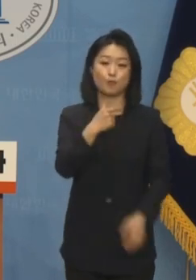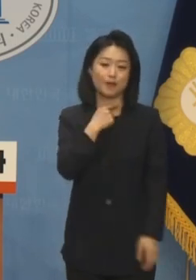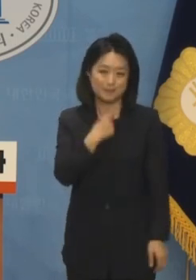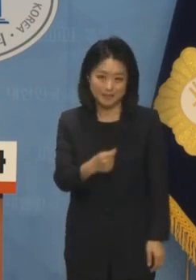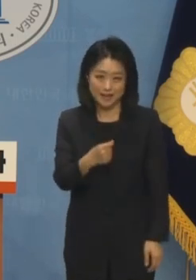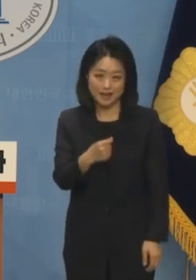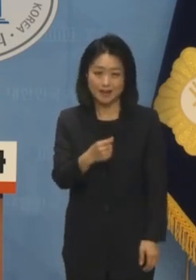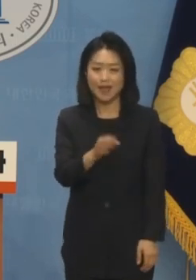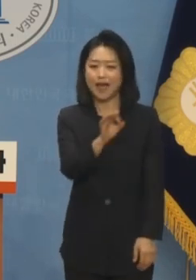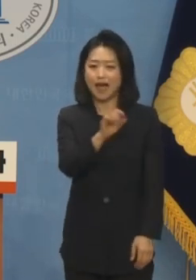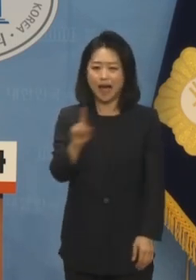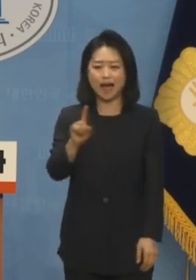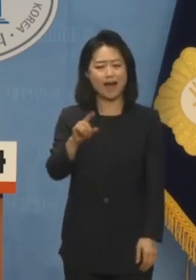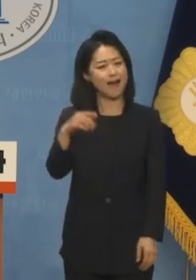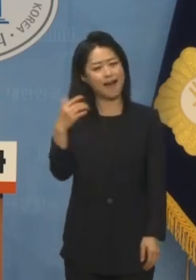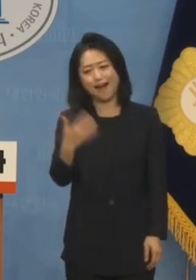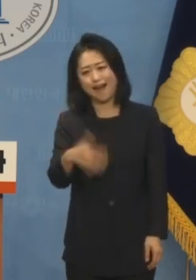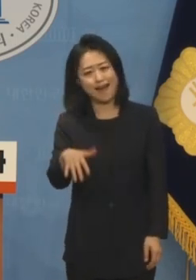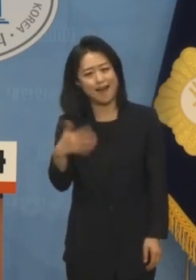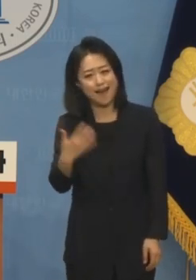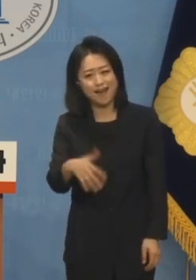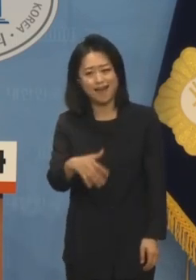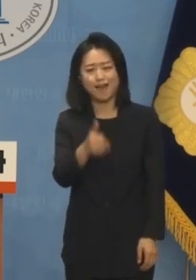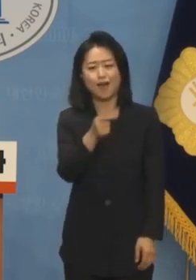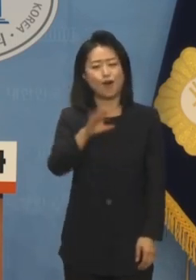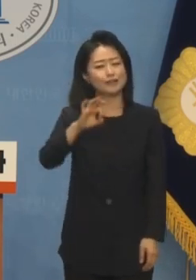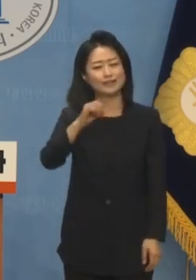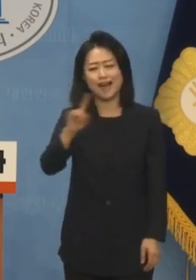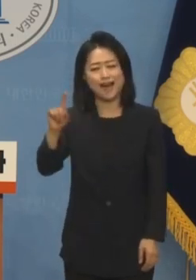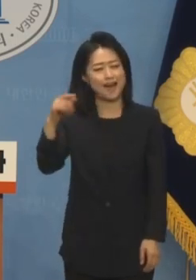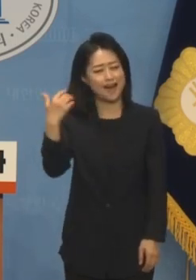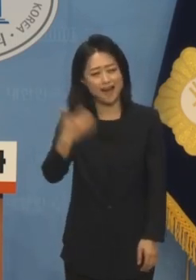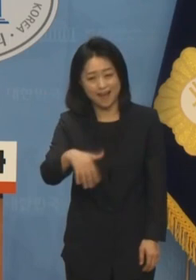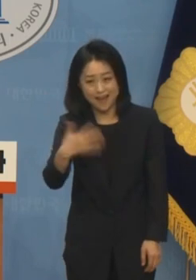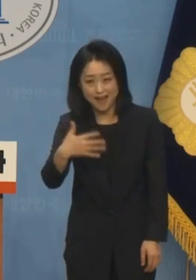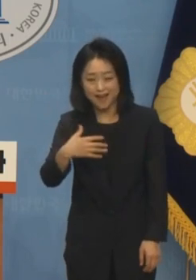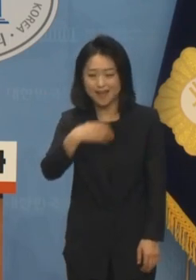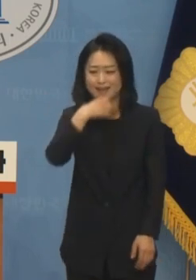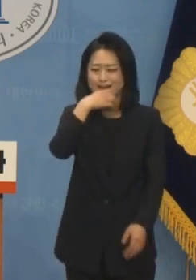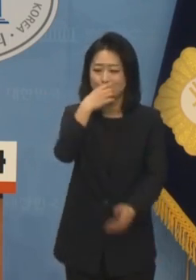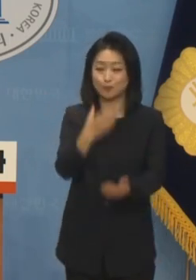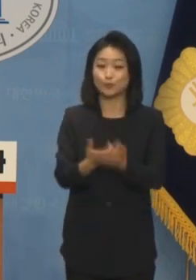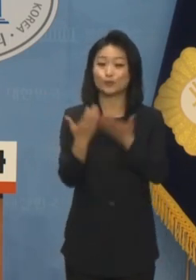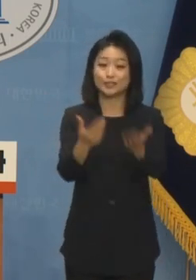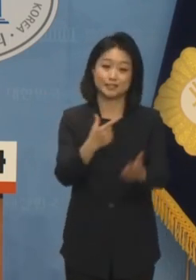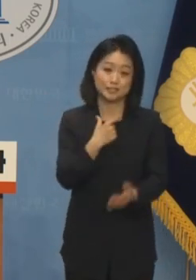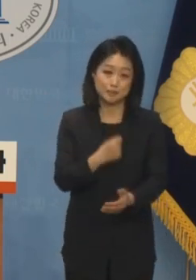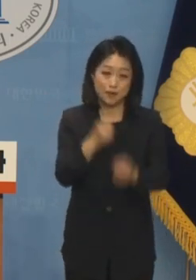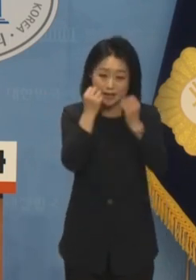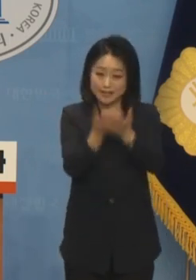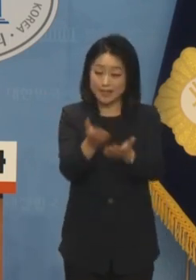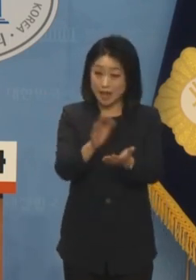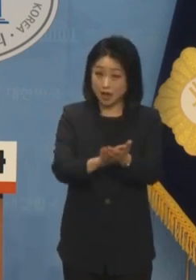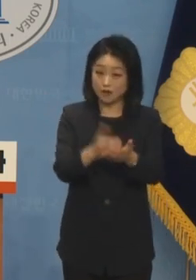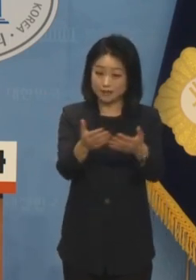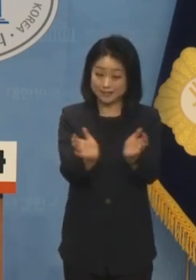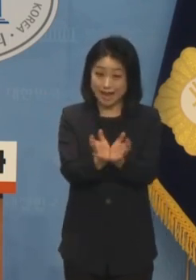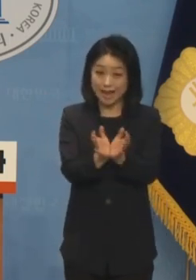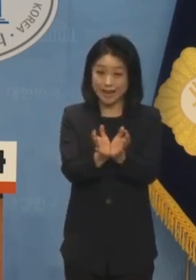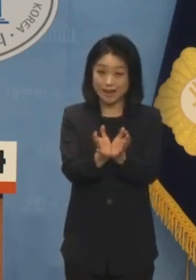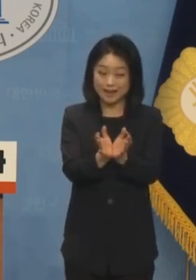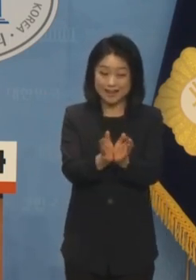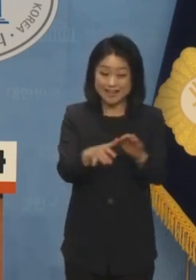역시 허은하는 다르구나 라는 감탄으로 보답하겠습니다. 개혁신당을